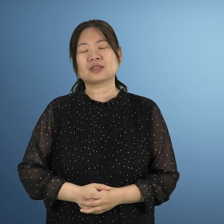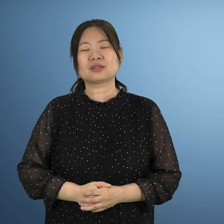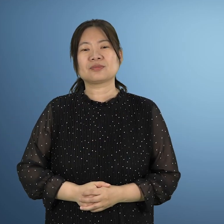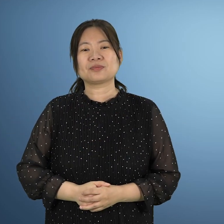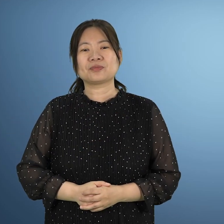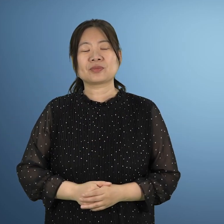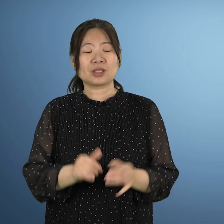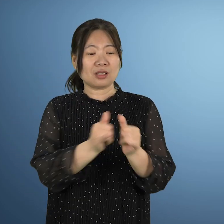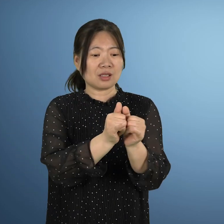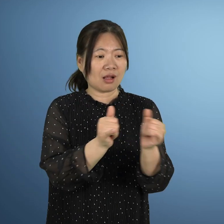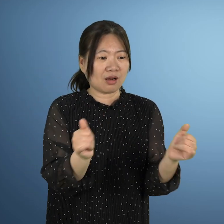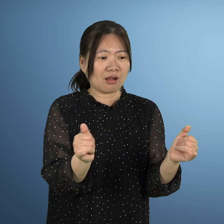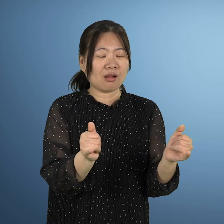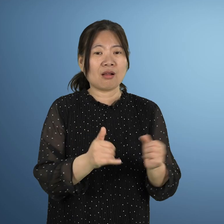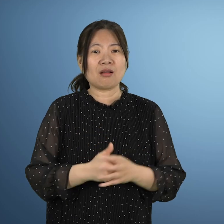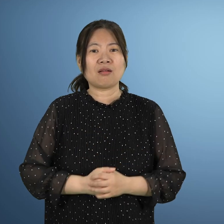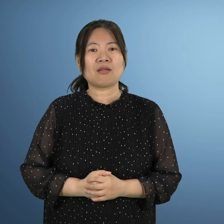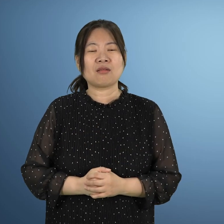여러분, 사람이